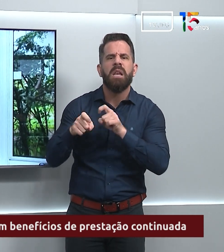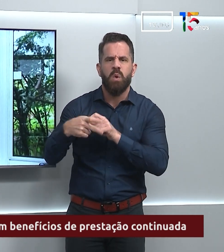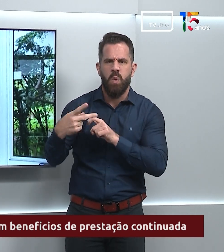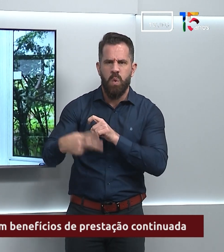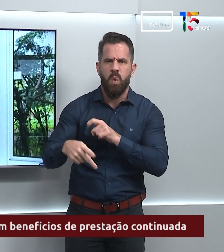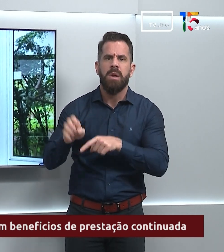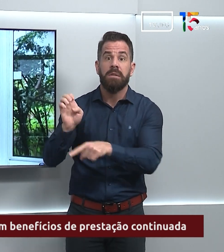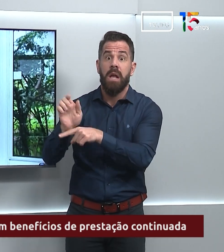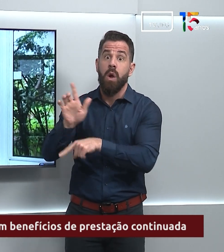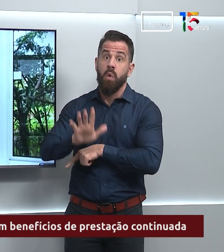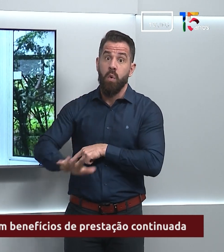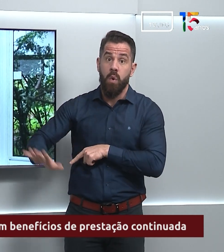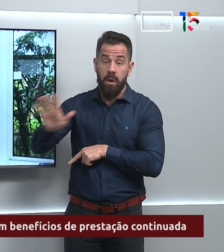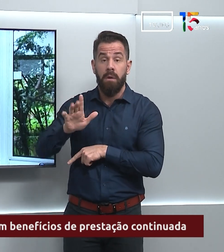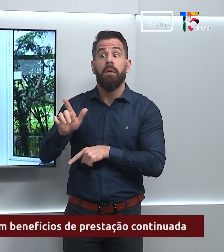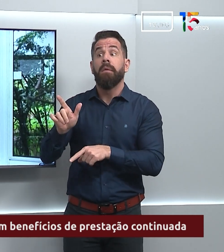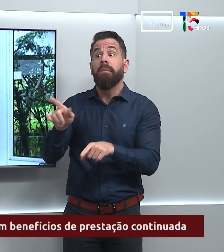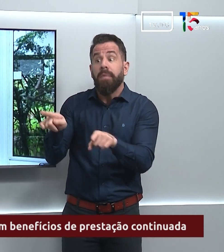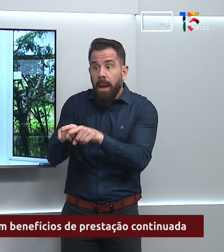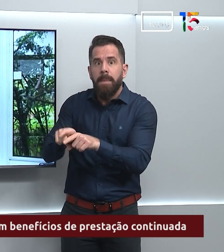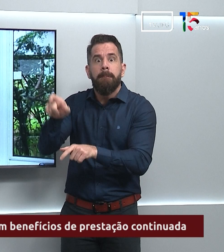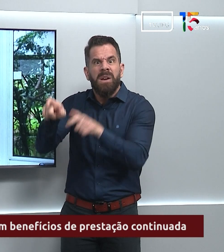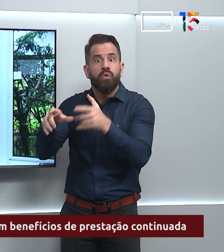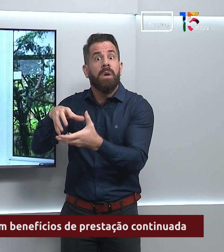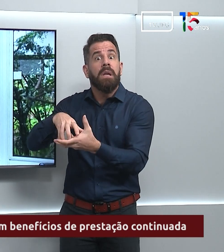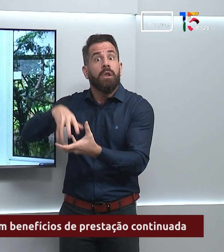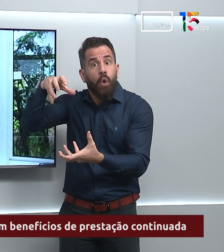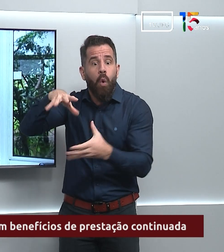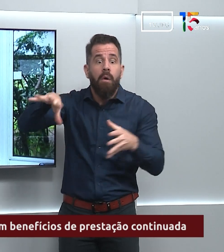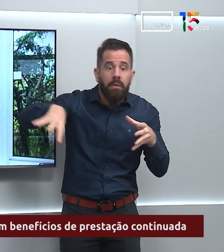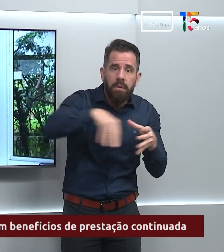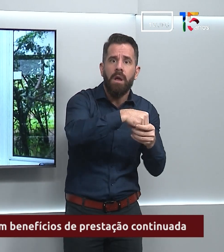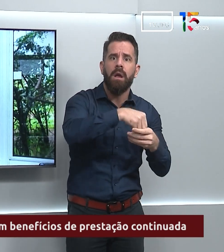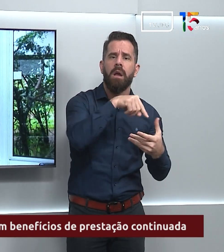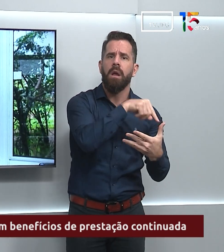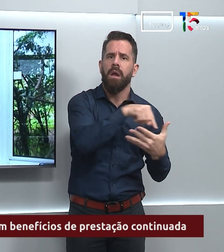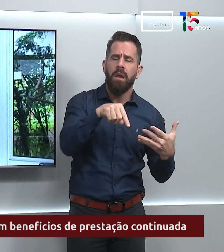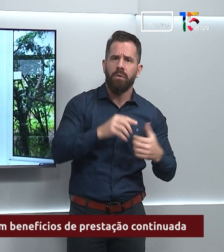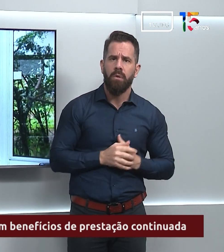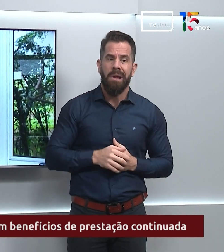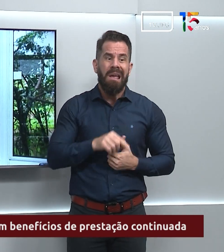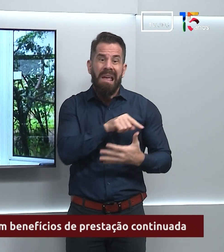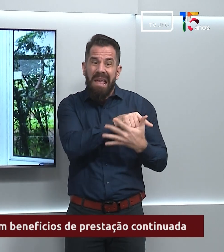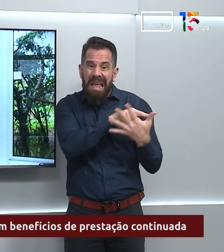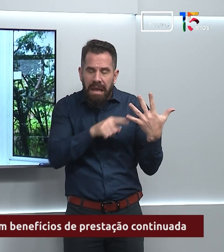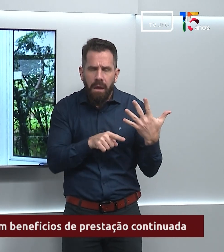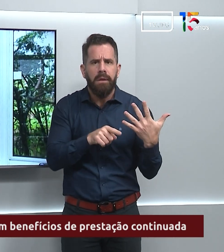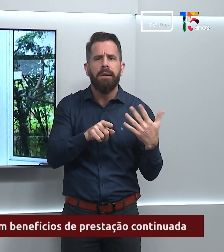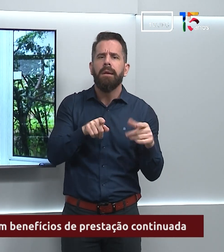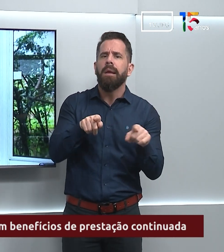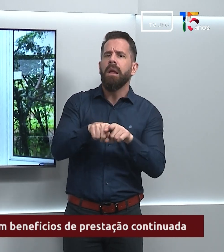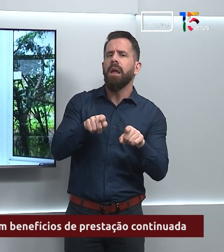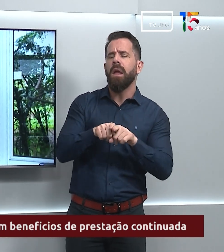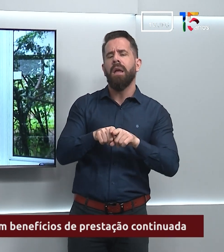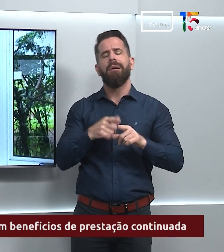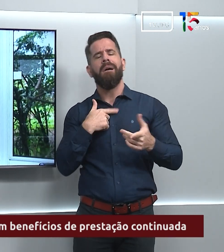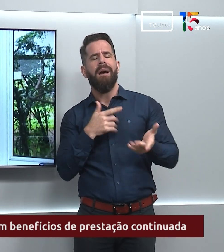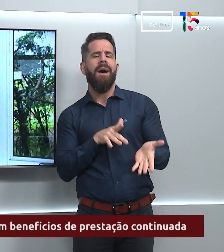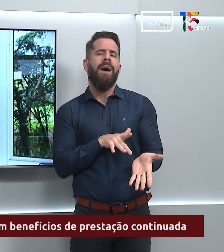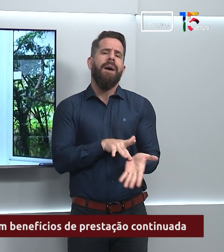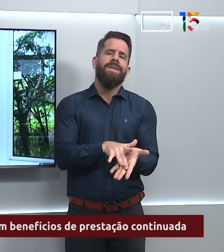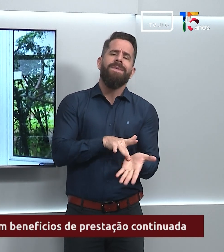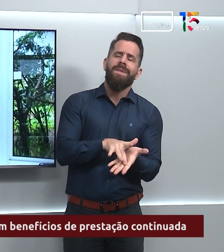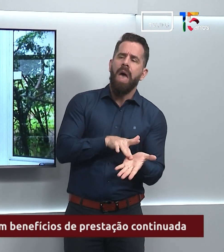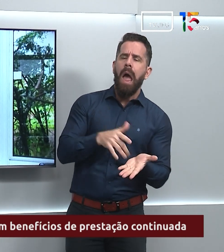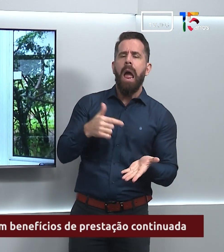até idosos faziam parte desse esquema. Eles agiam fingindo ser quem deveria receber esses benefícios